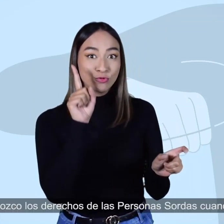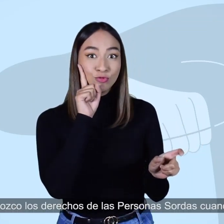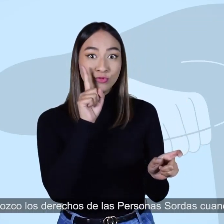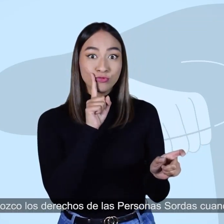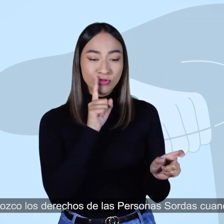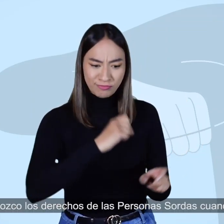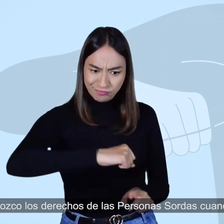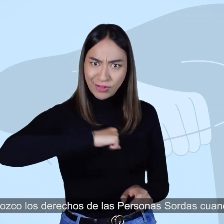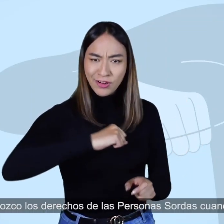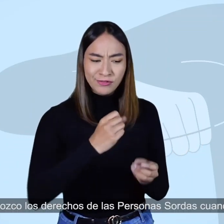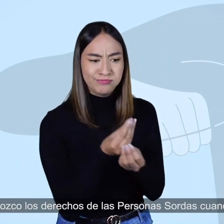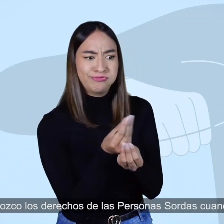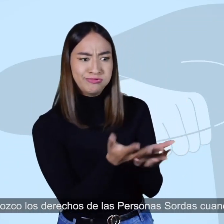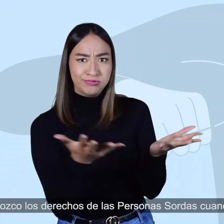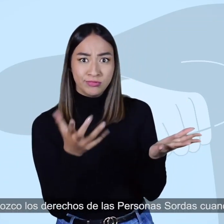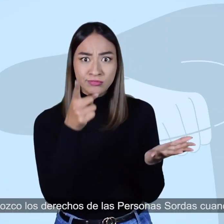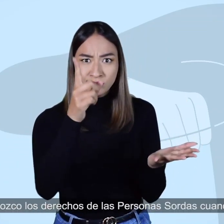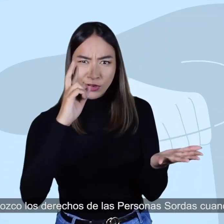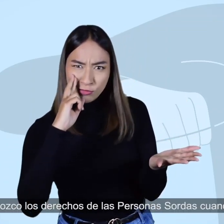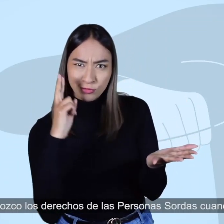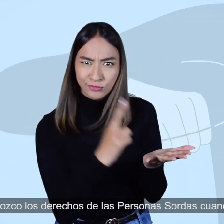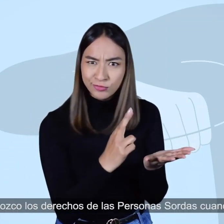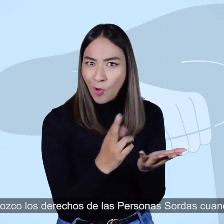¿Reconozco los derechos de las personas sordas cuando?